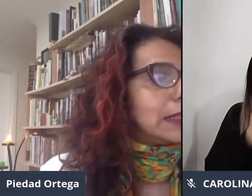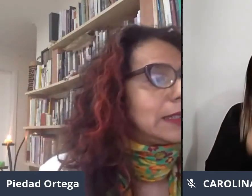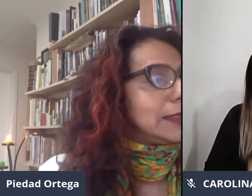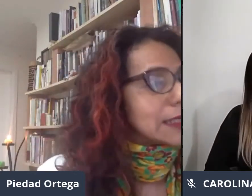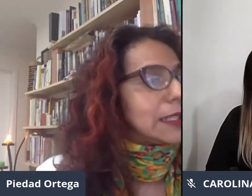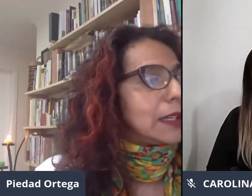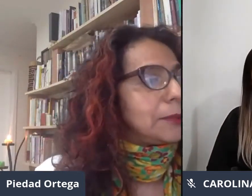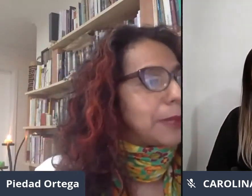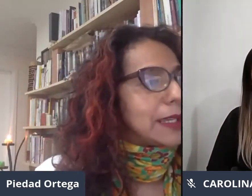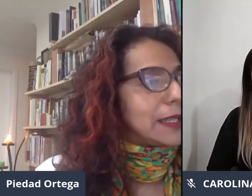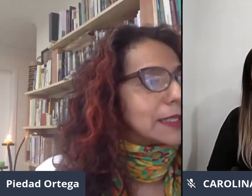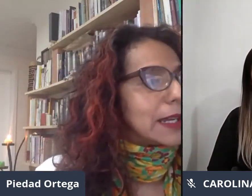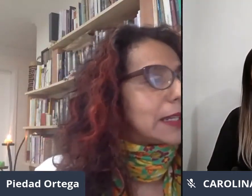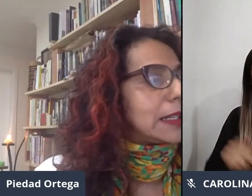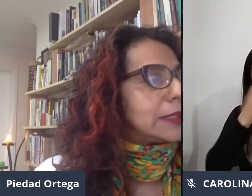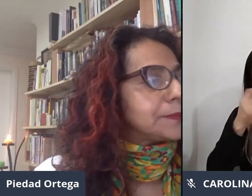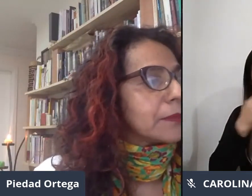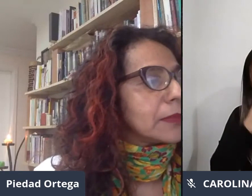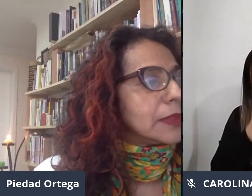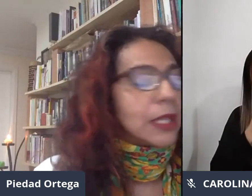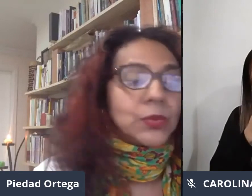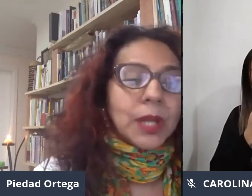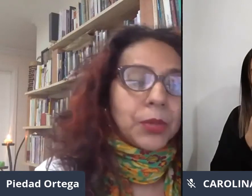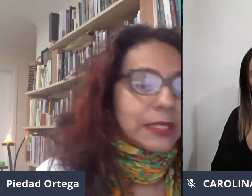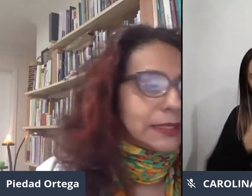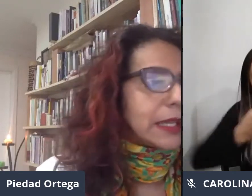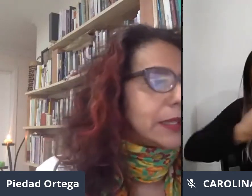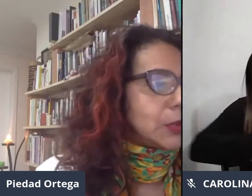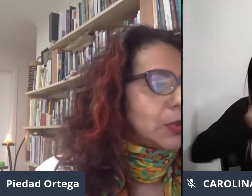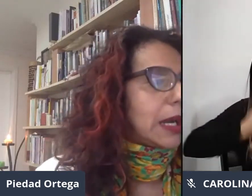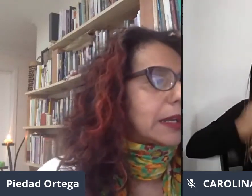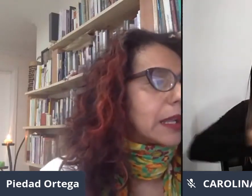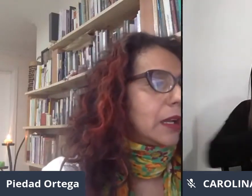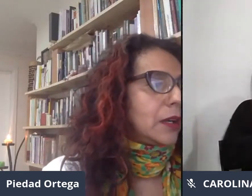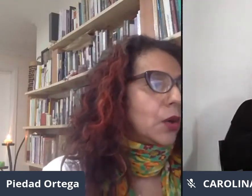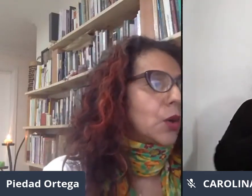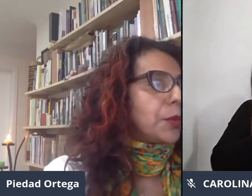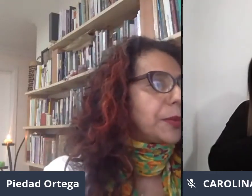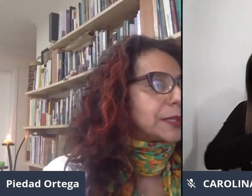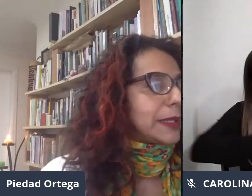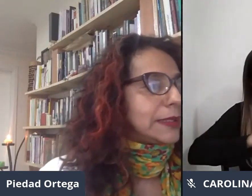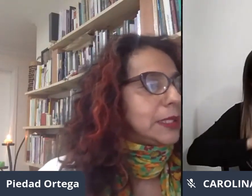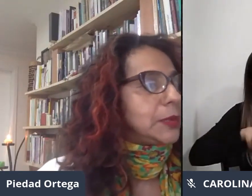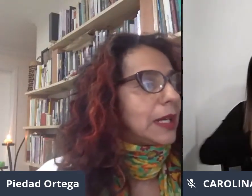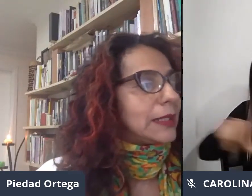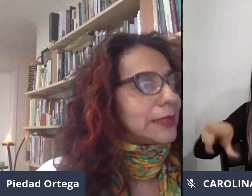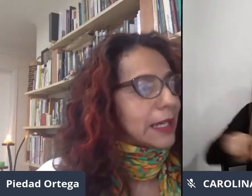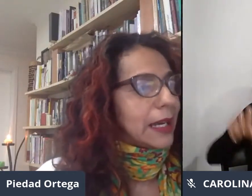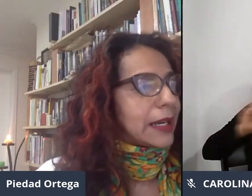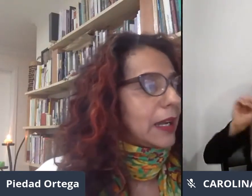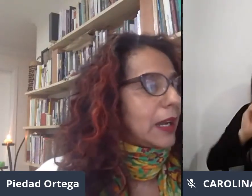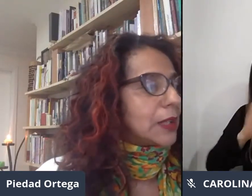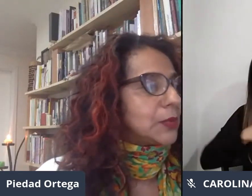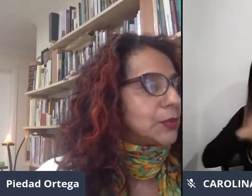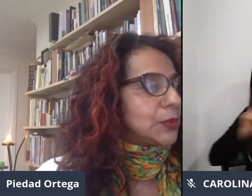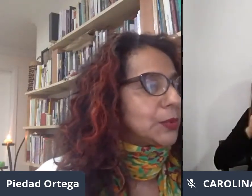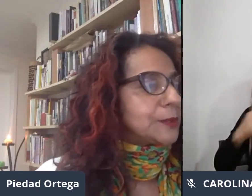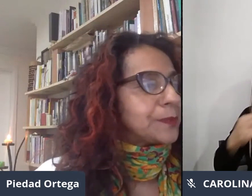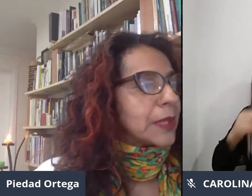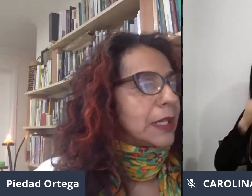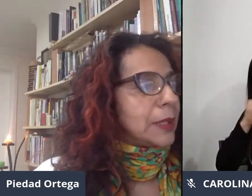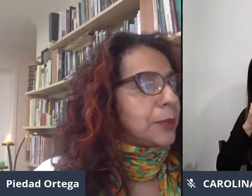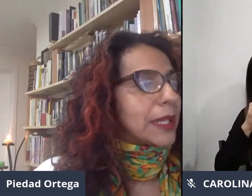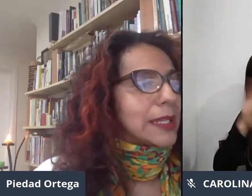tenemos que trabajar ya sea en pequeña escala, desde una política de lugar, o como perspectiva de cara al